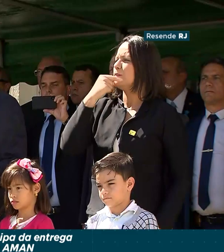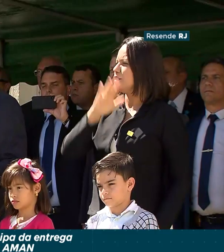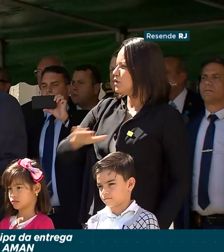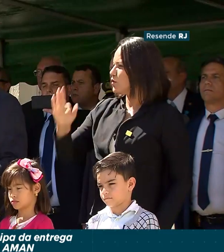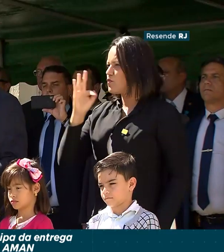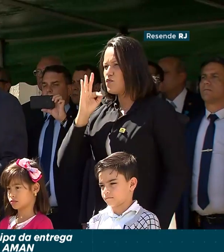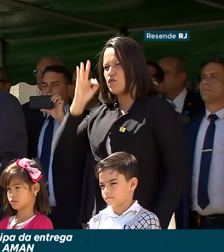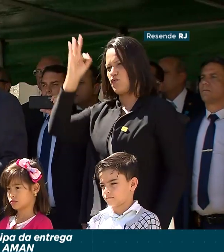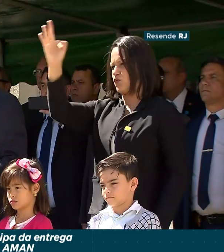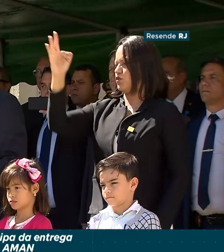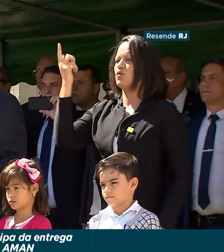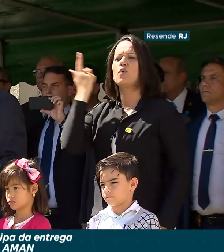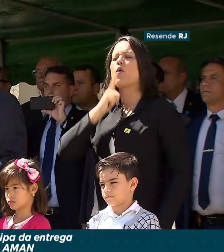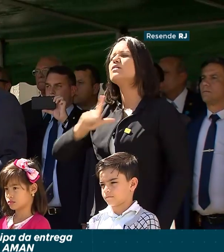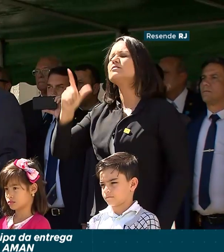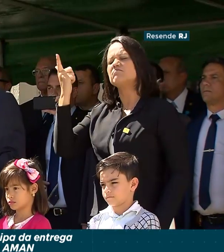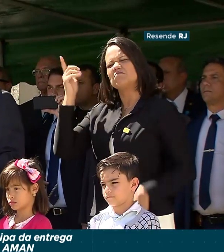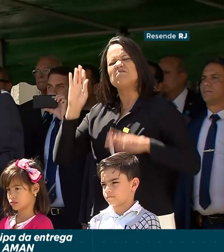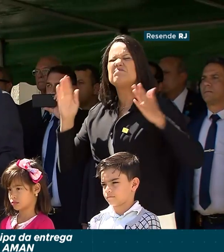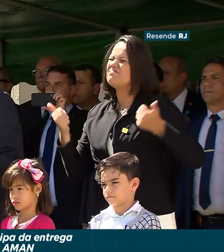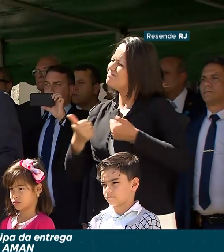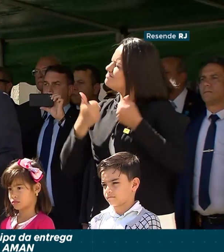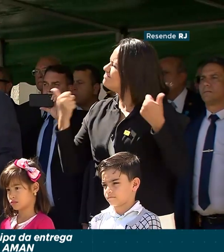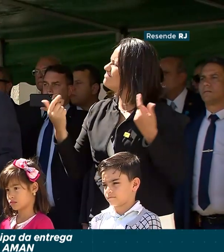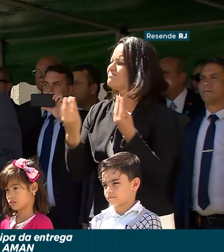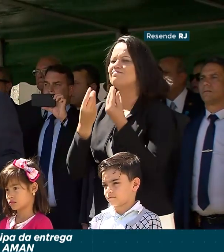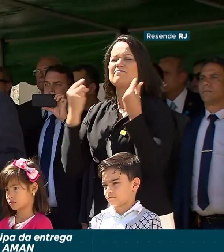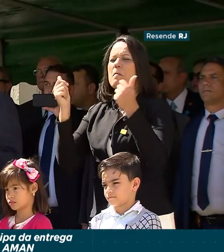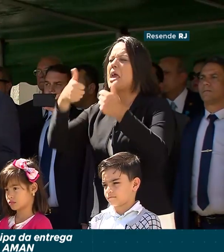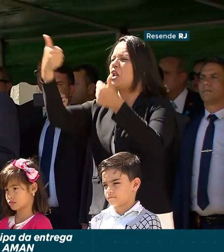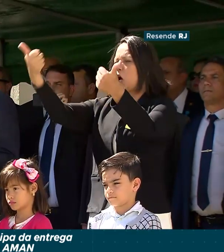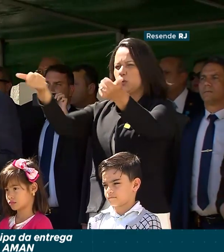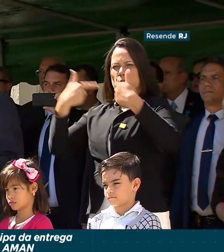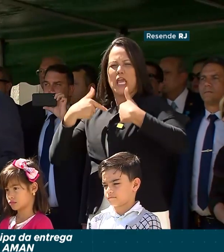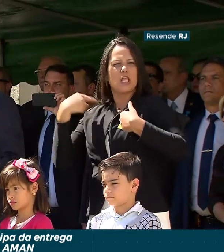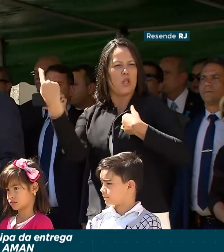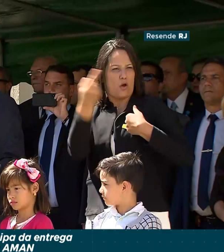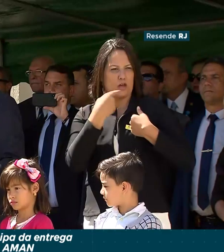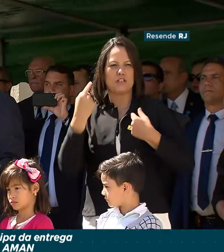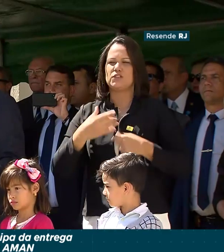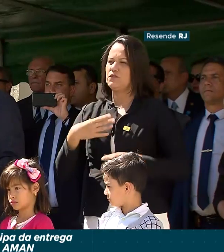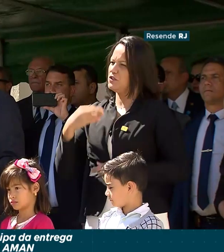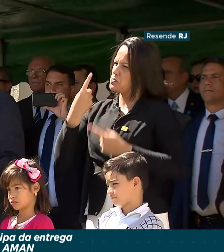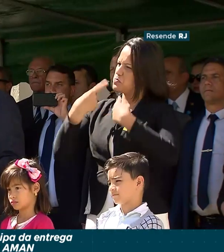no futuro, sejam muito, mas muito melhores do que nós.